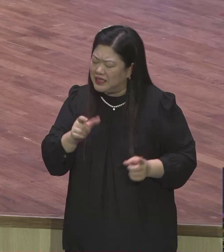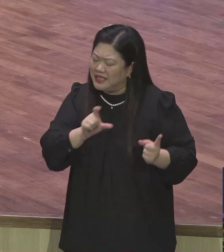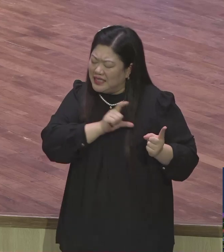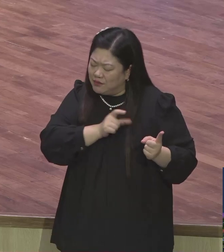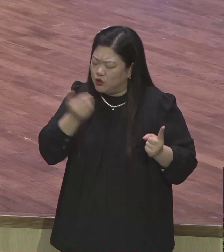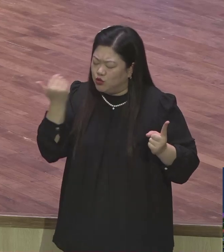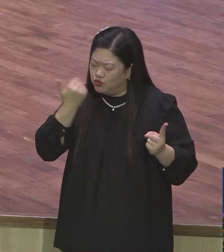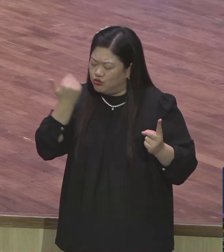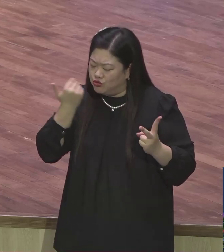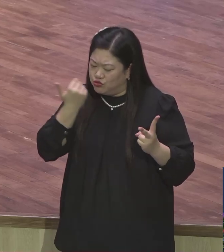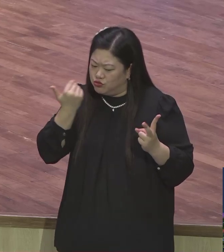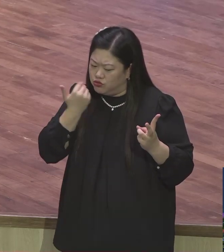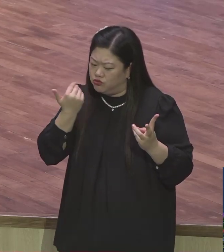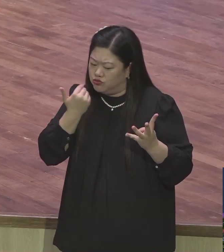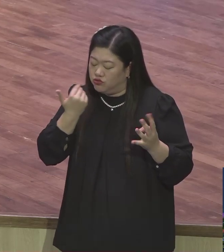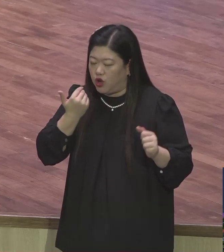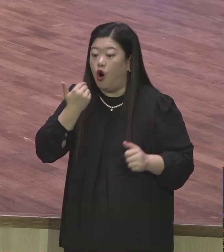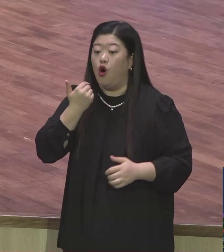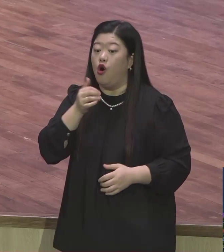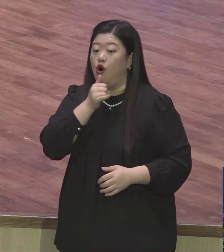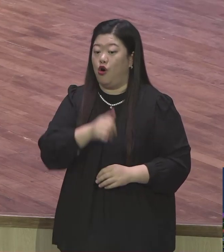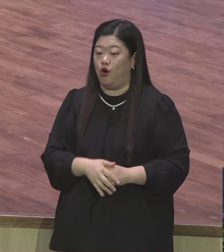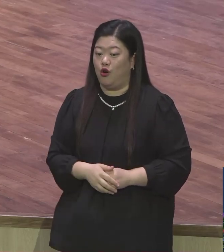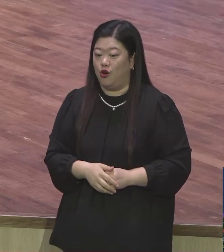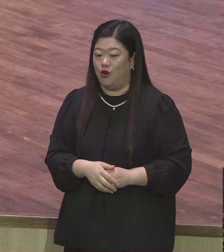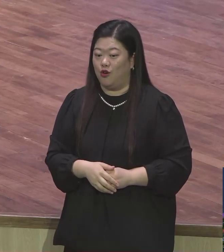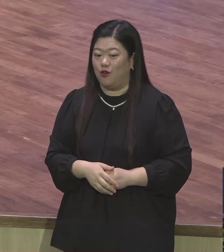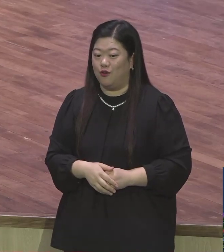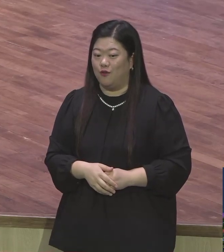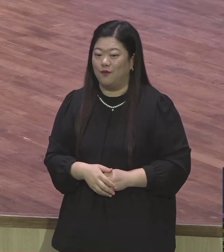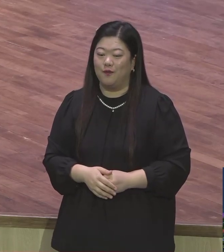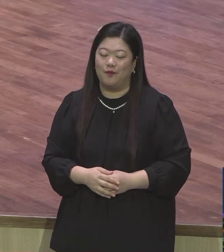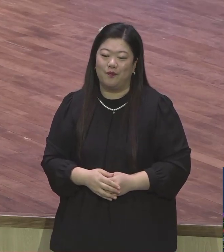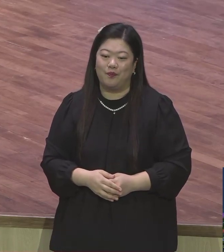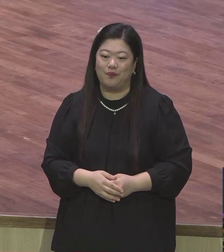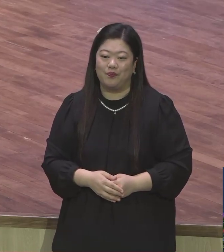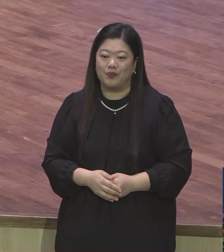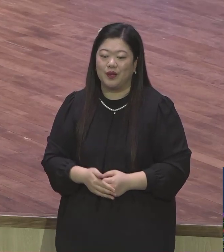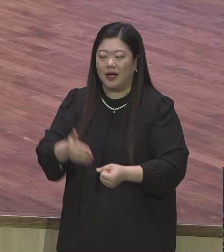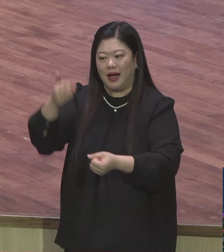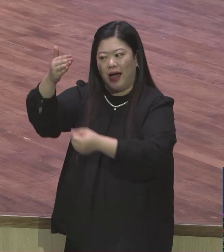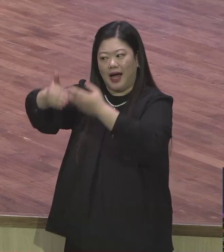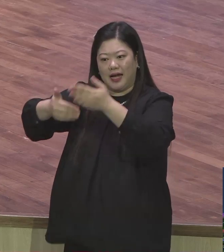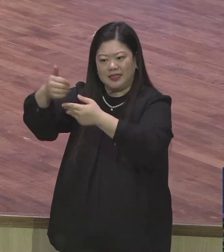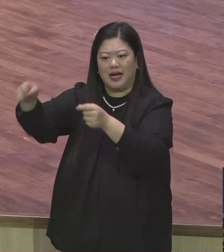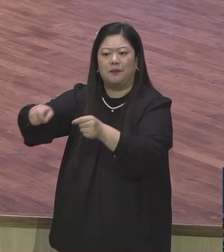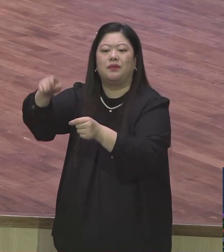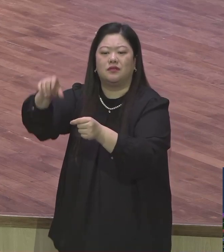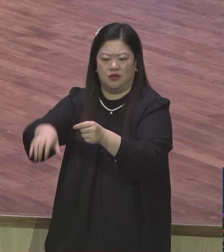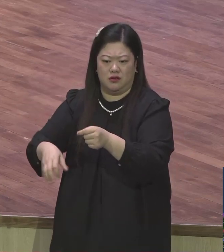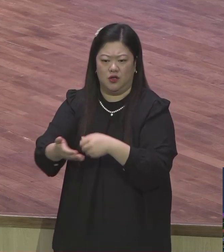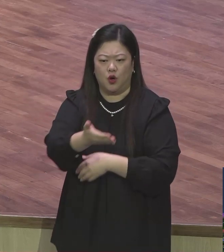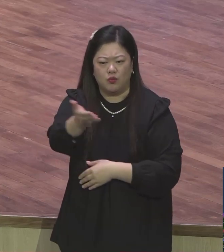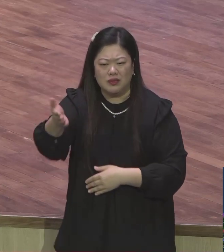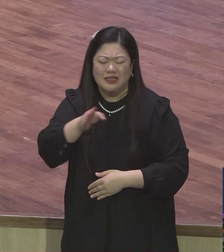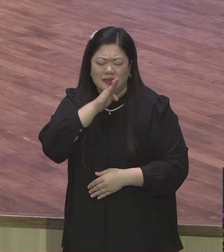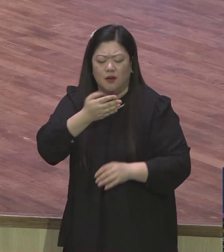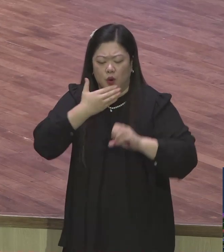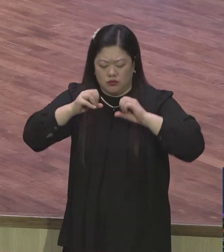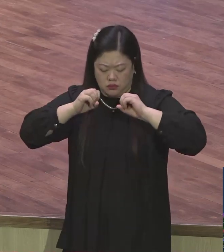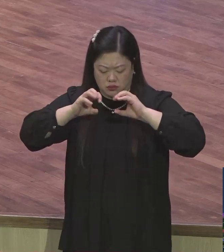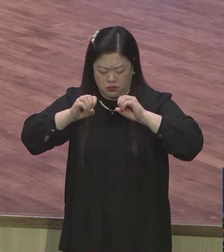동자 쫙 있습니다. 여러분들 하나님 앞에서 그렇게 정말로 세계복음화에 쓰임 받는 가슴